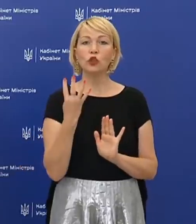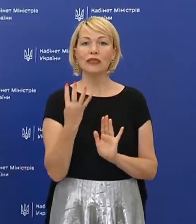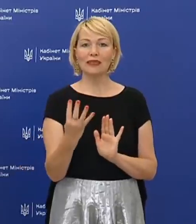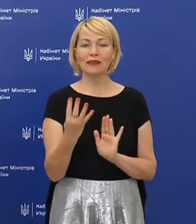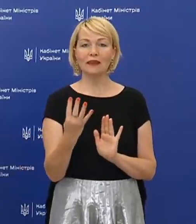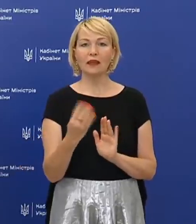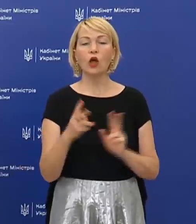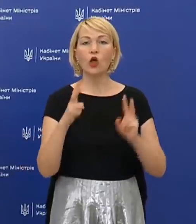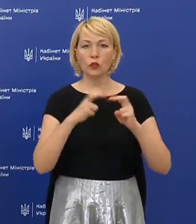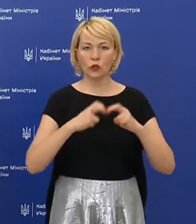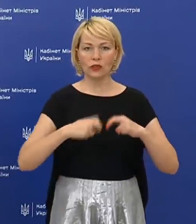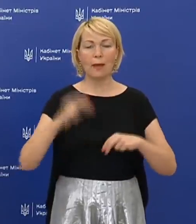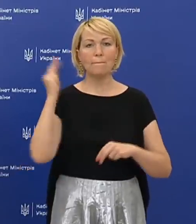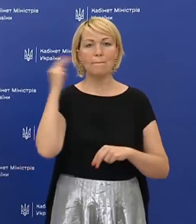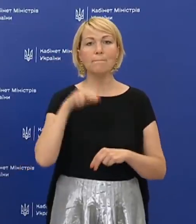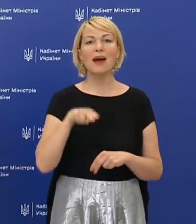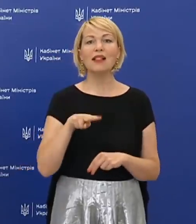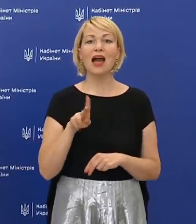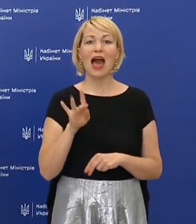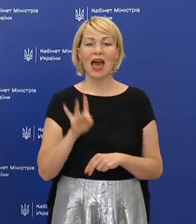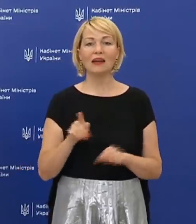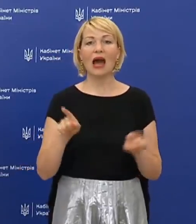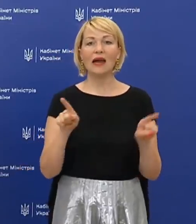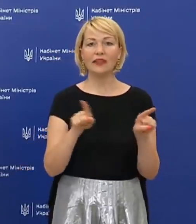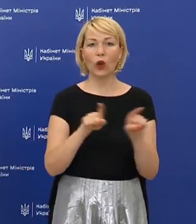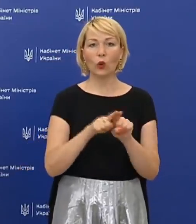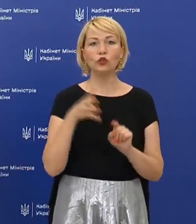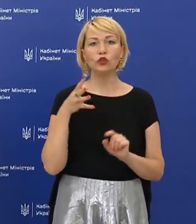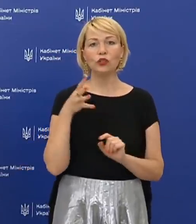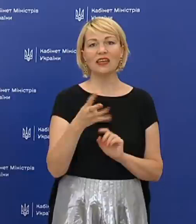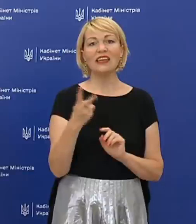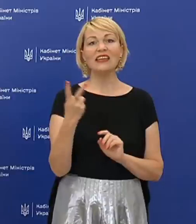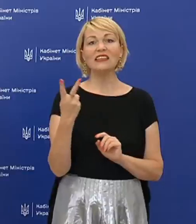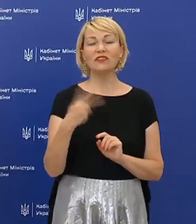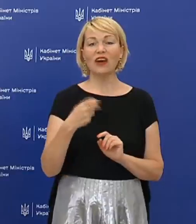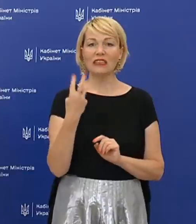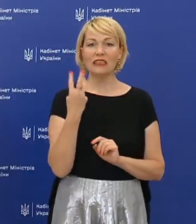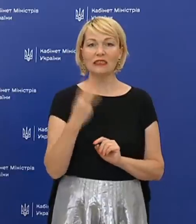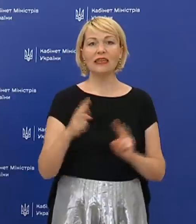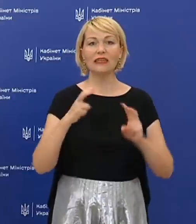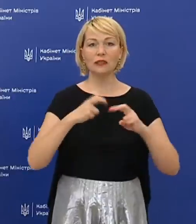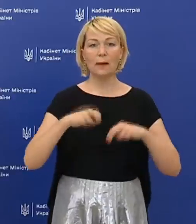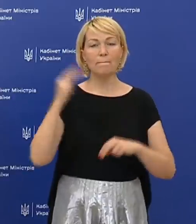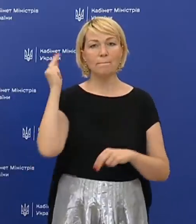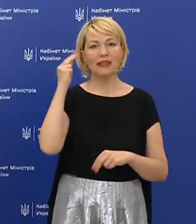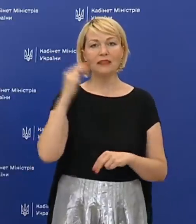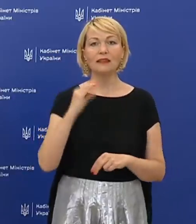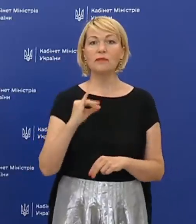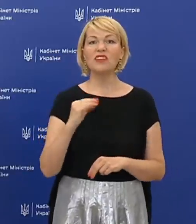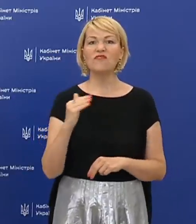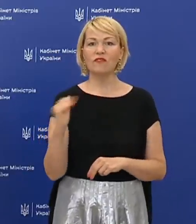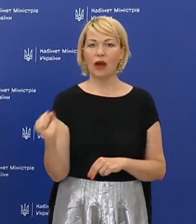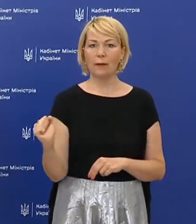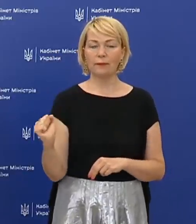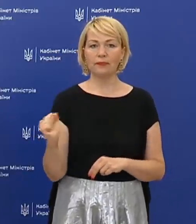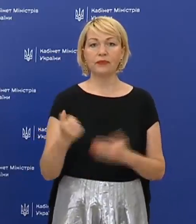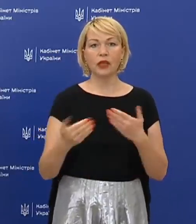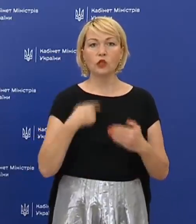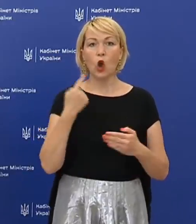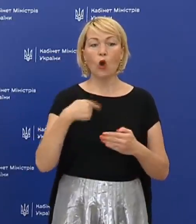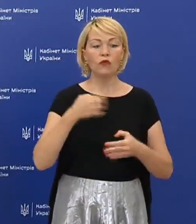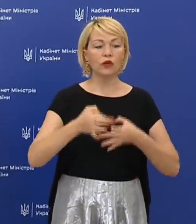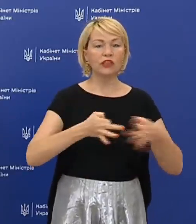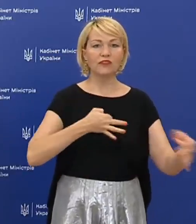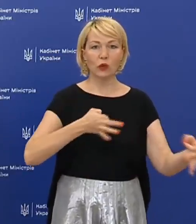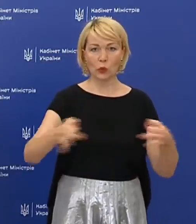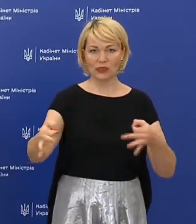9934 дослідження методом ПЛР, а також 4023 дослідження методом ІФА. Якщо говорити в